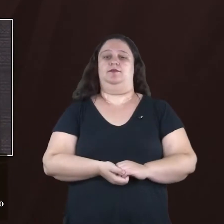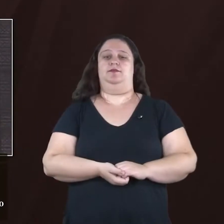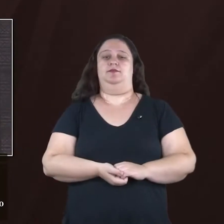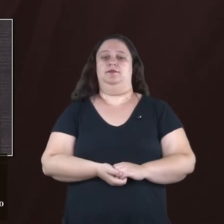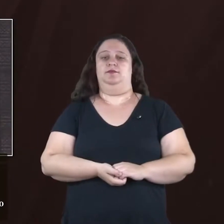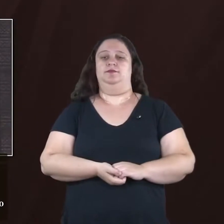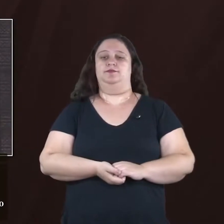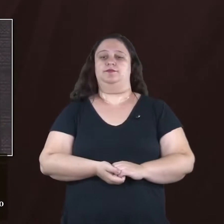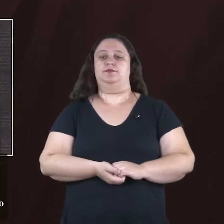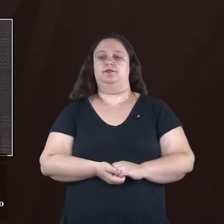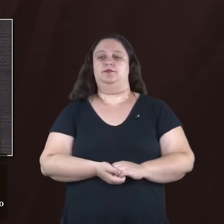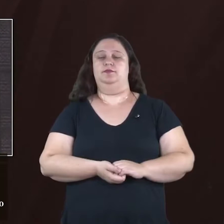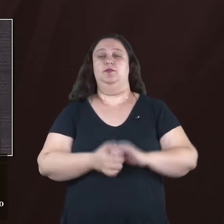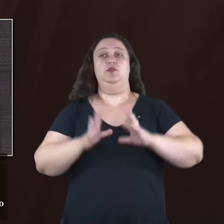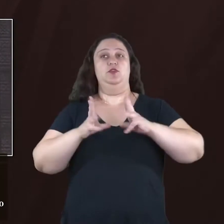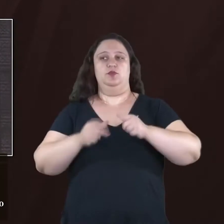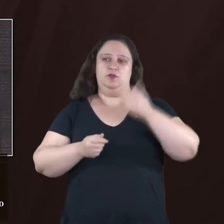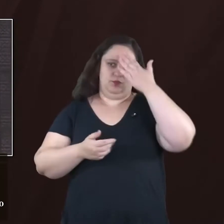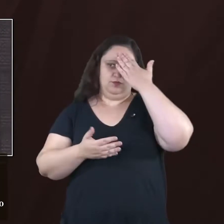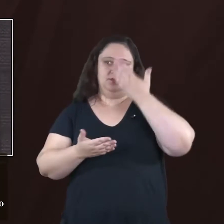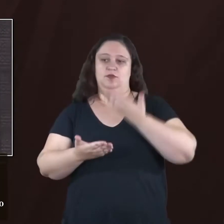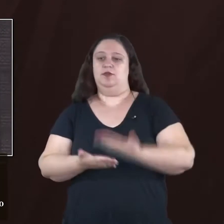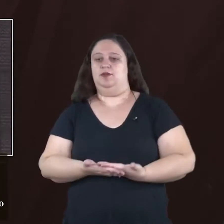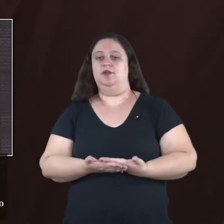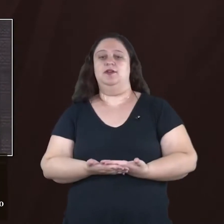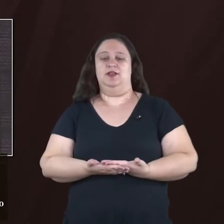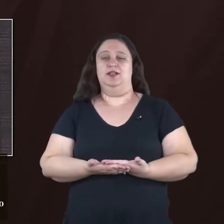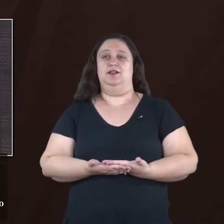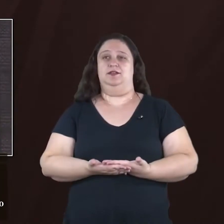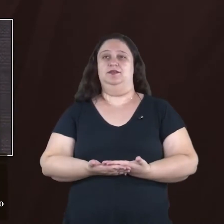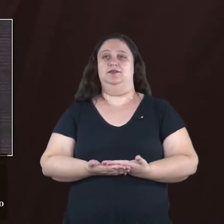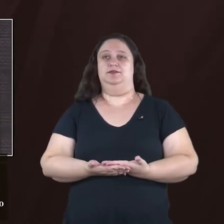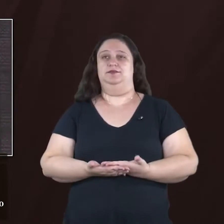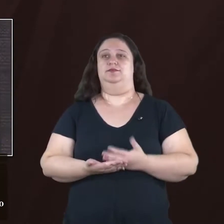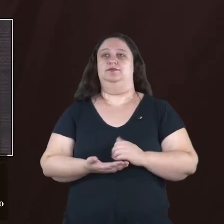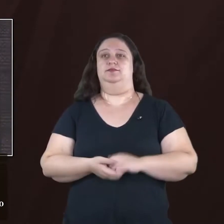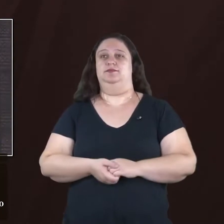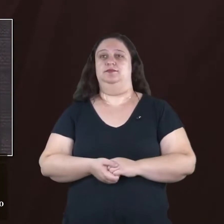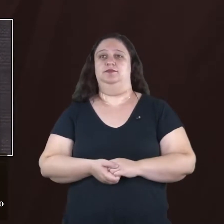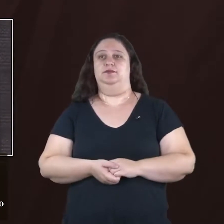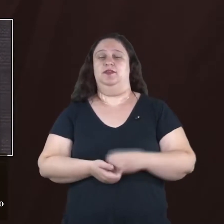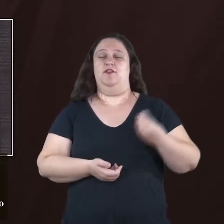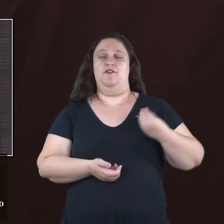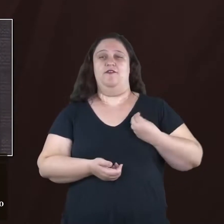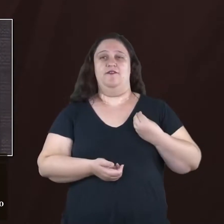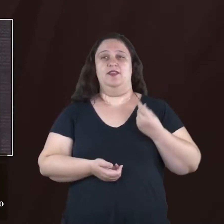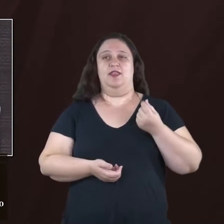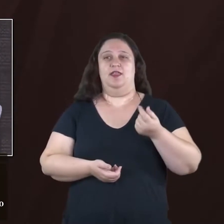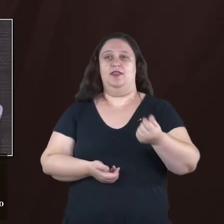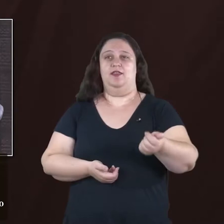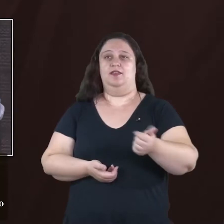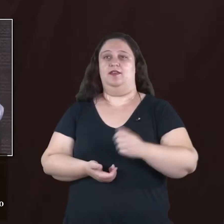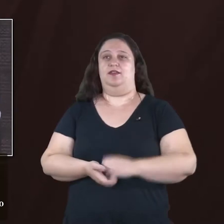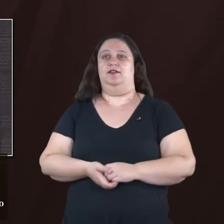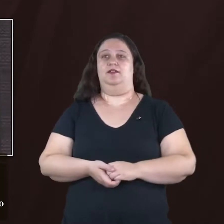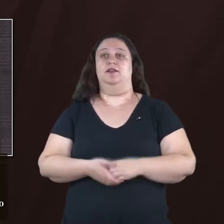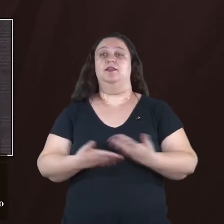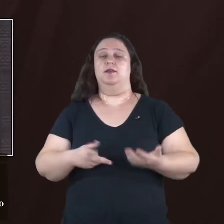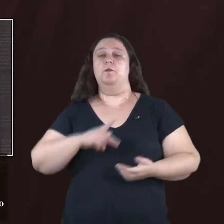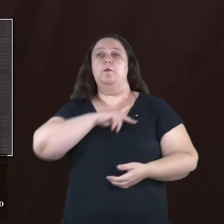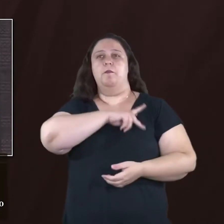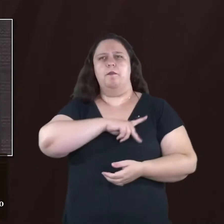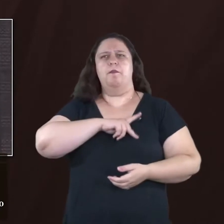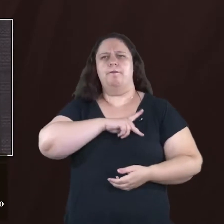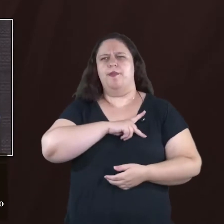a quantos hão de crer nele para a vida eterna. Paulo foi um zeloso